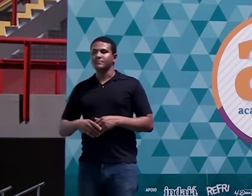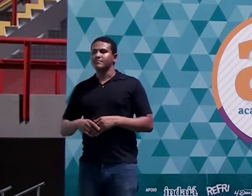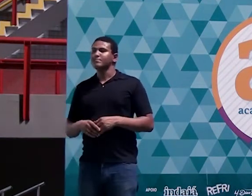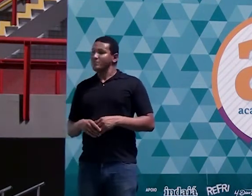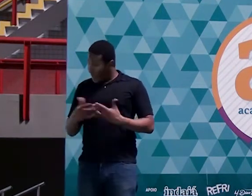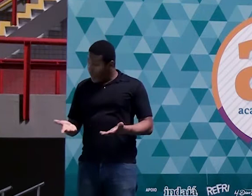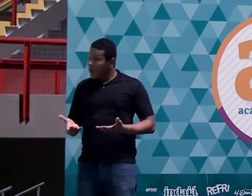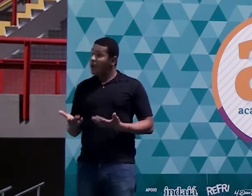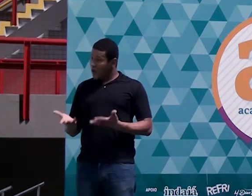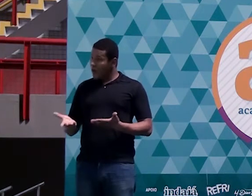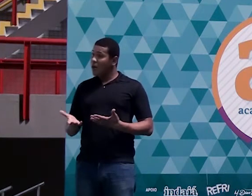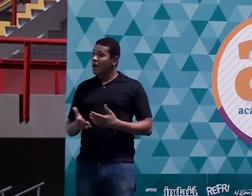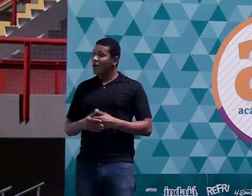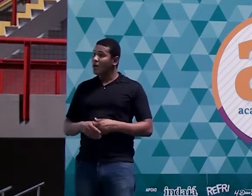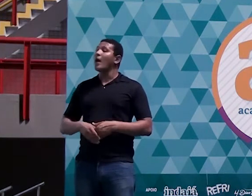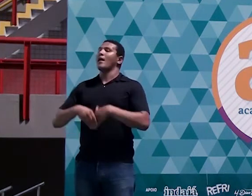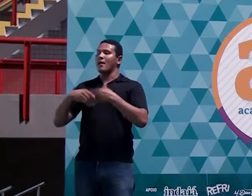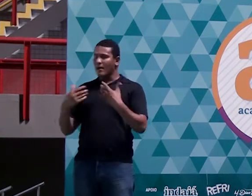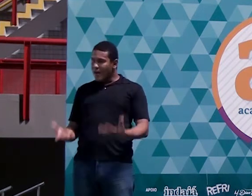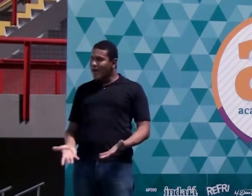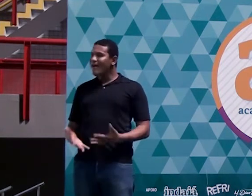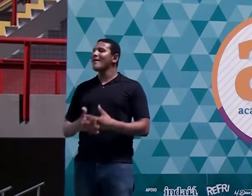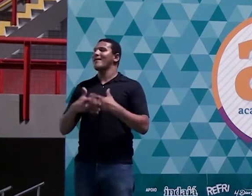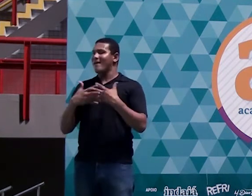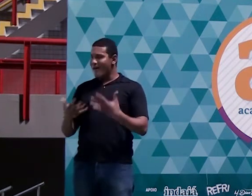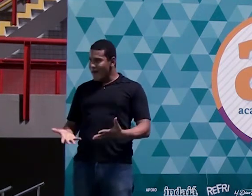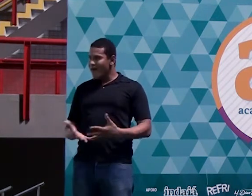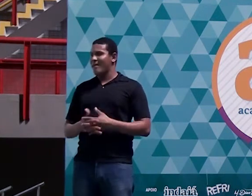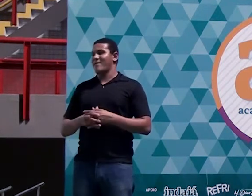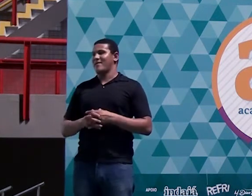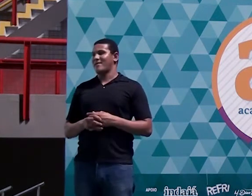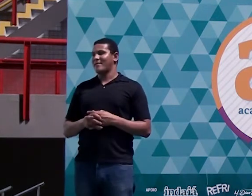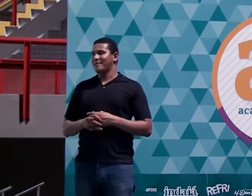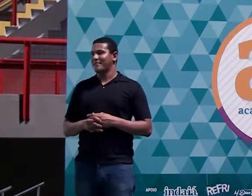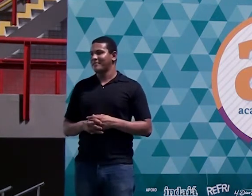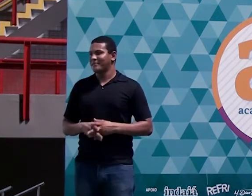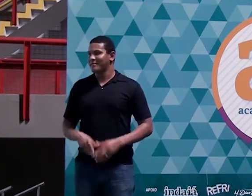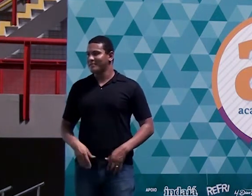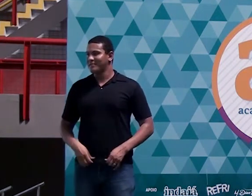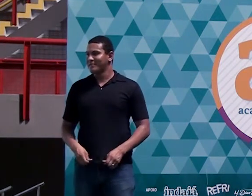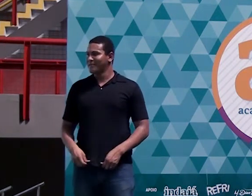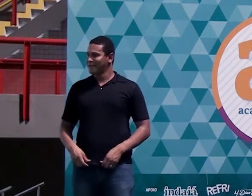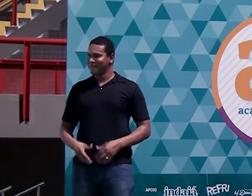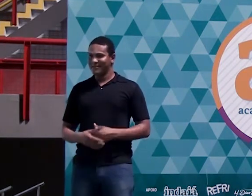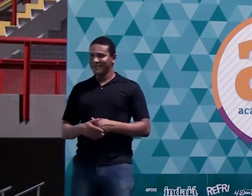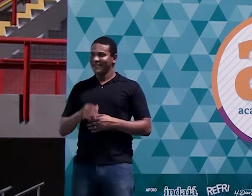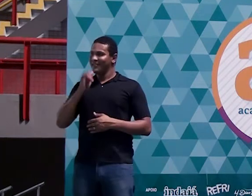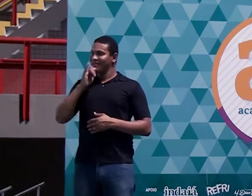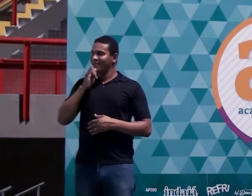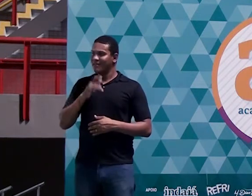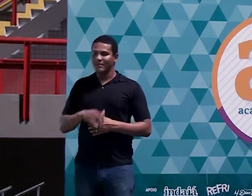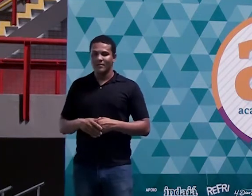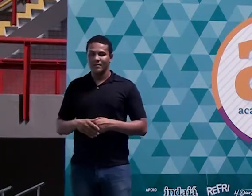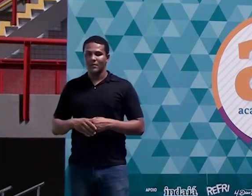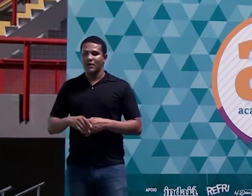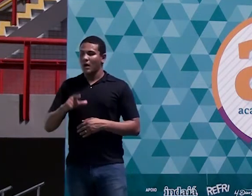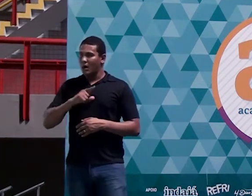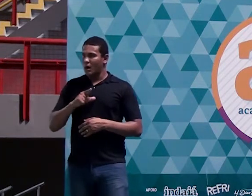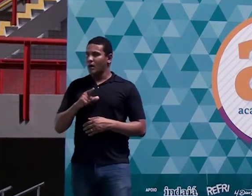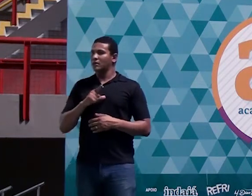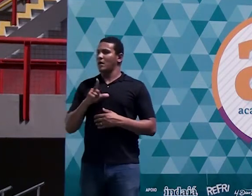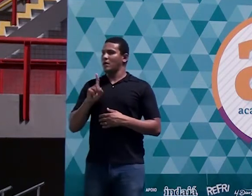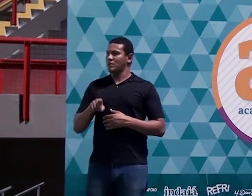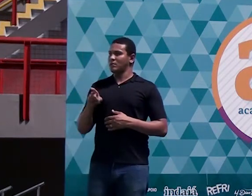dúvida, entre todas as calamidades dessa vida, a mais cruel e a mais atroz. É com grande razão que é